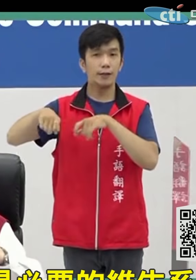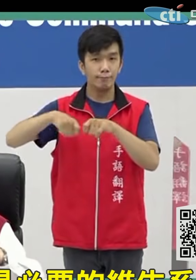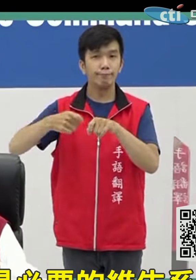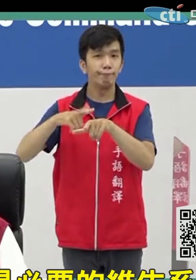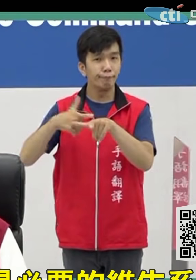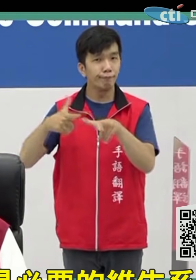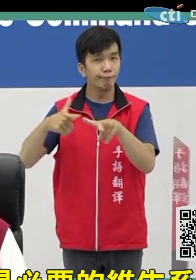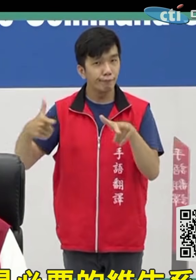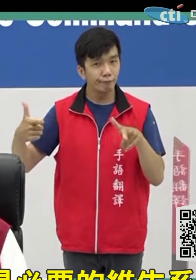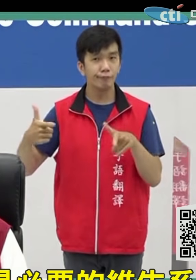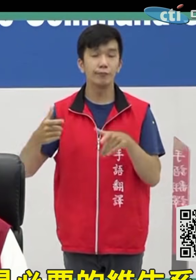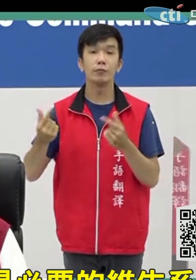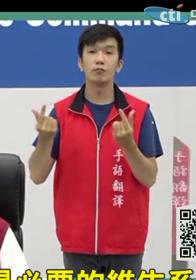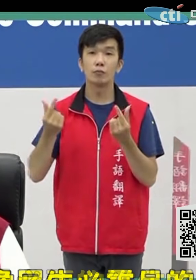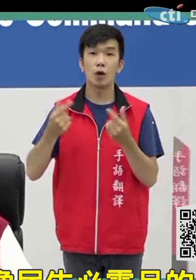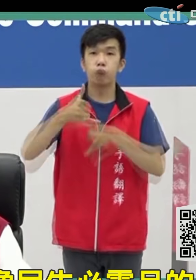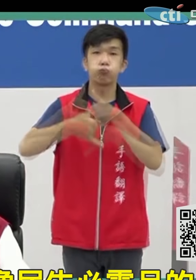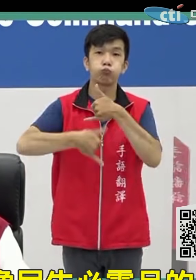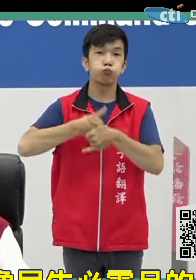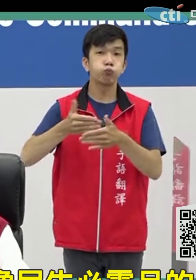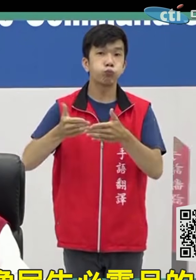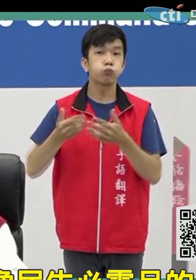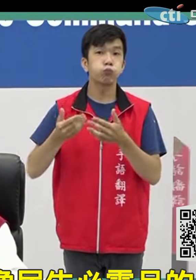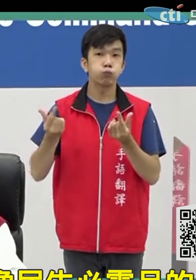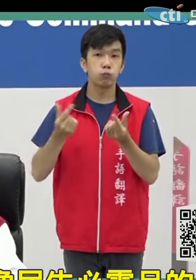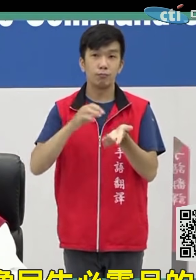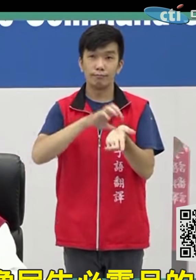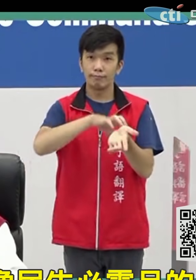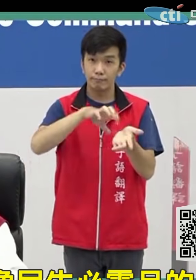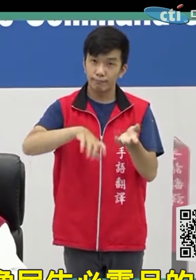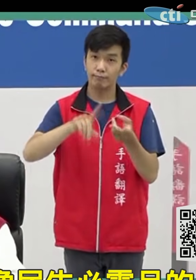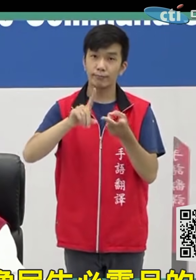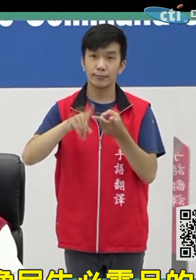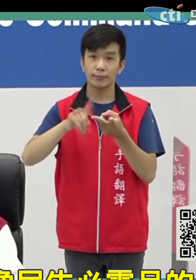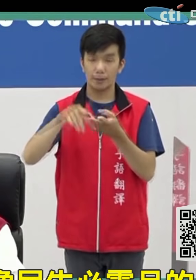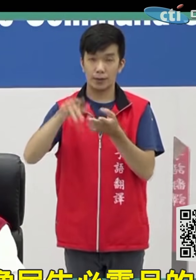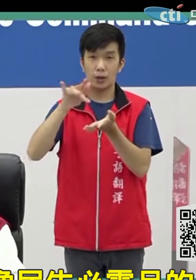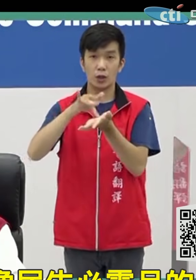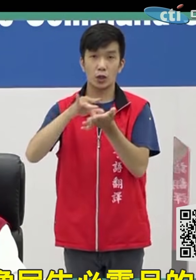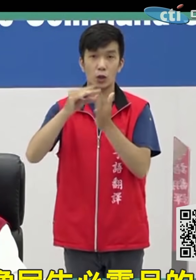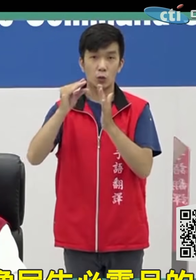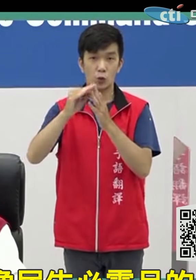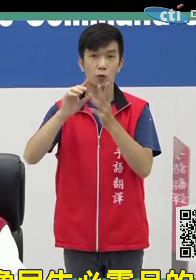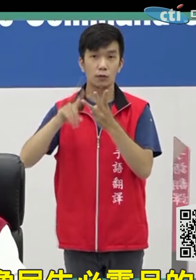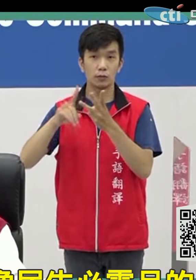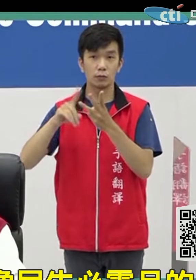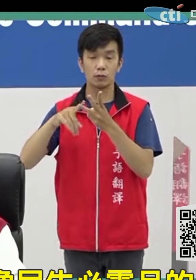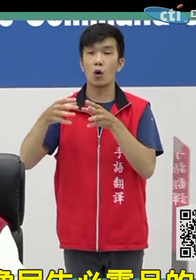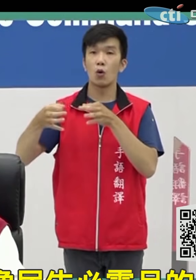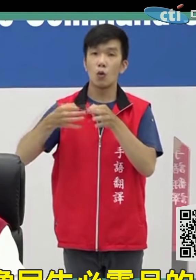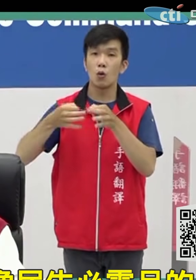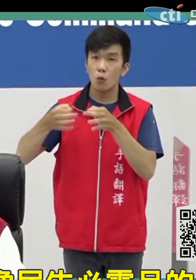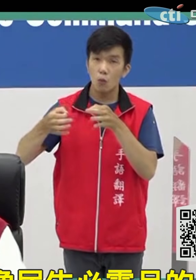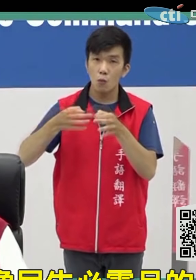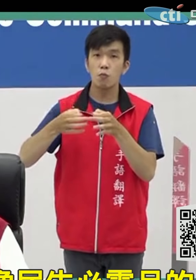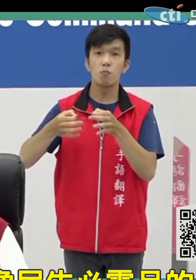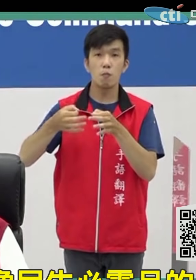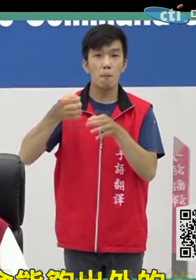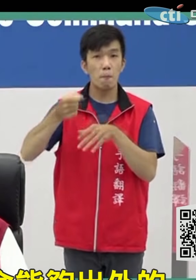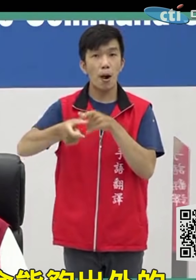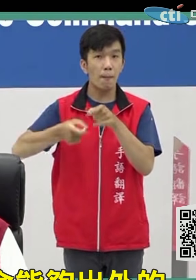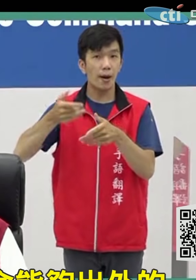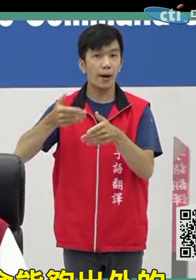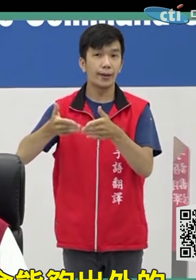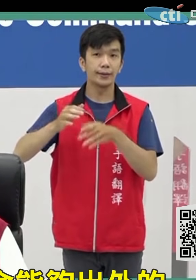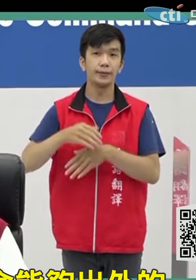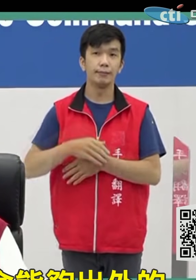必要的维生系统，像医院、像药局、像民生必需品的超市。那居家令的